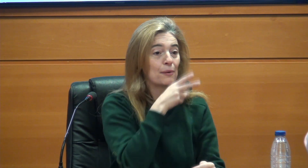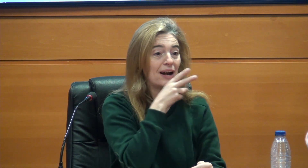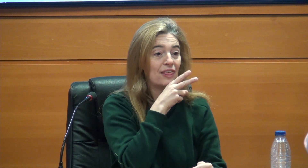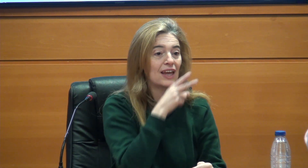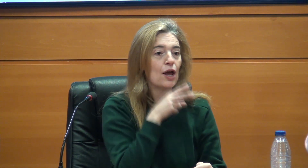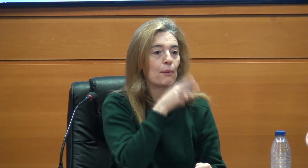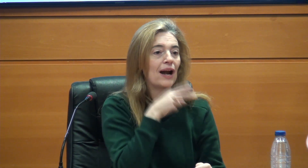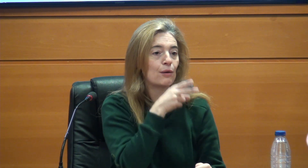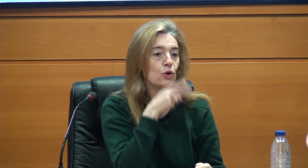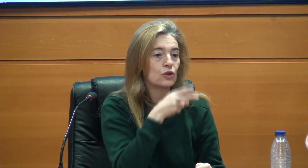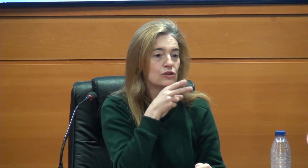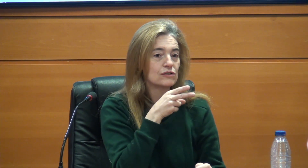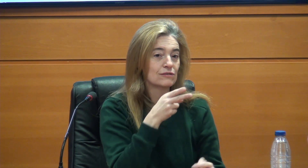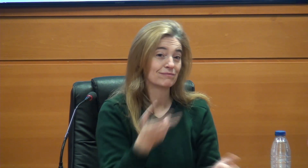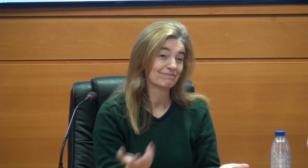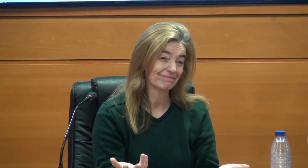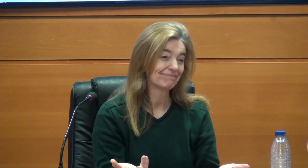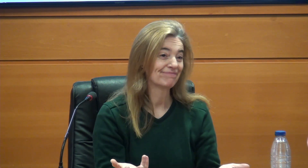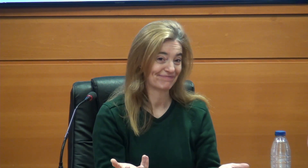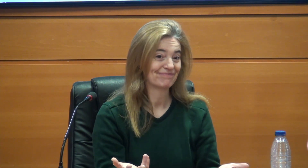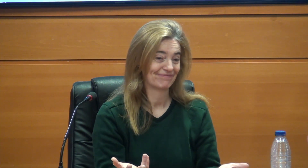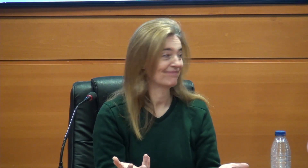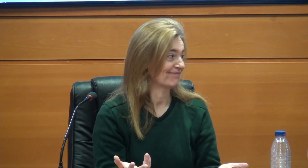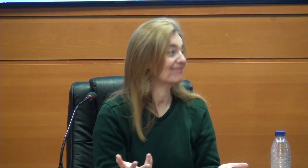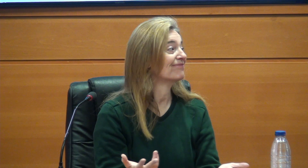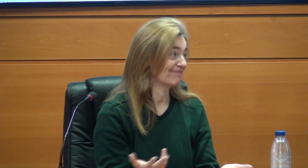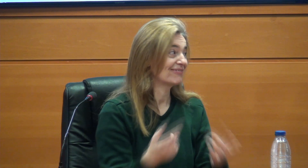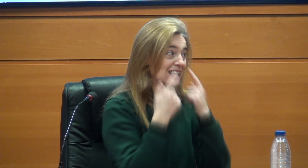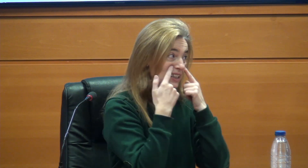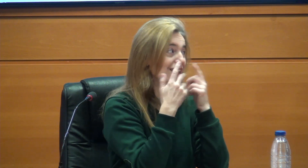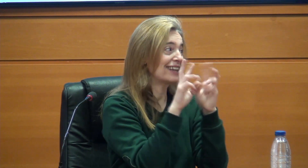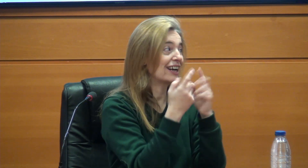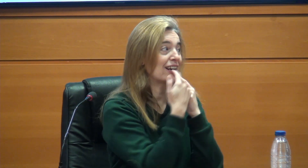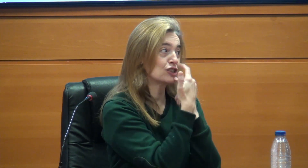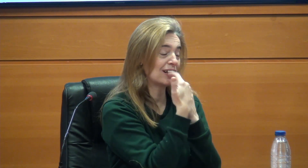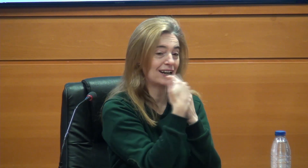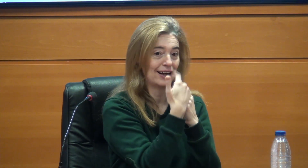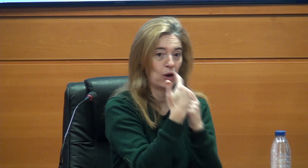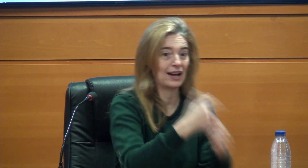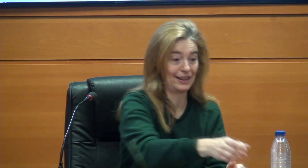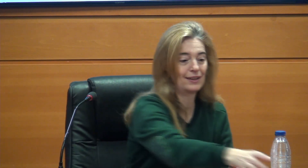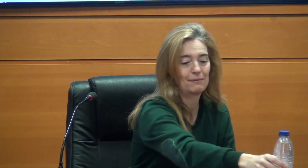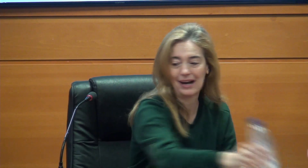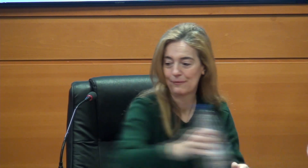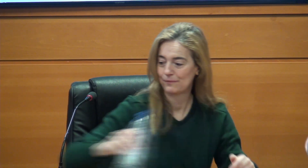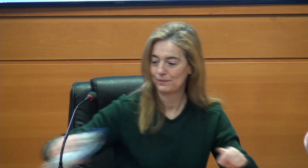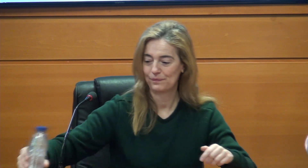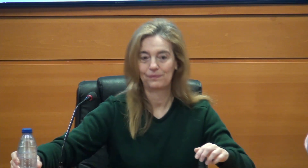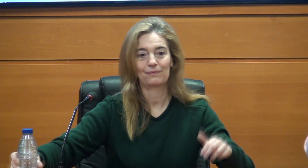como es la v de verde y de verbo pues se asigna igual por eso es importante siempre que